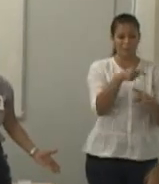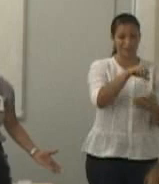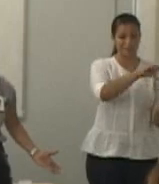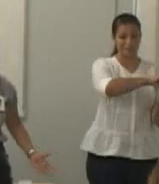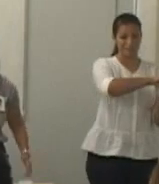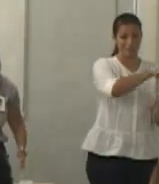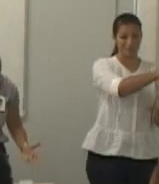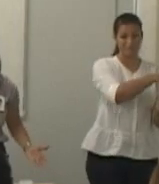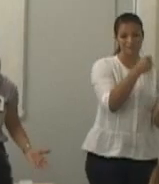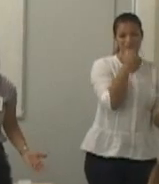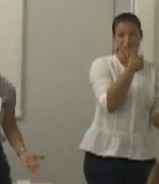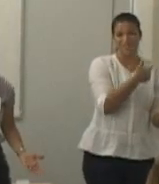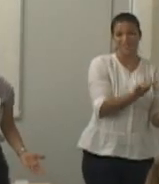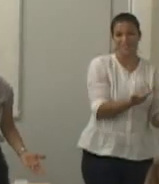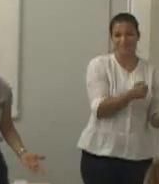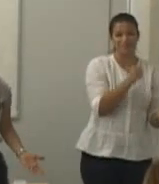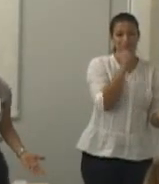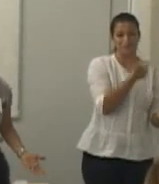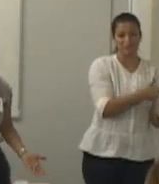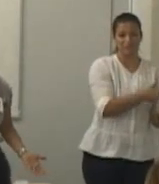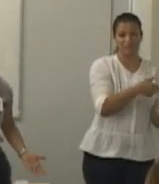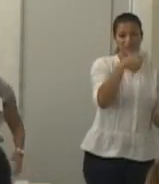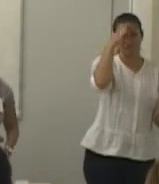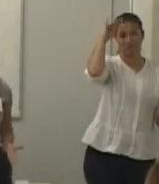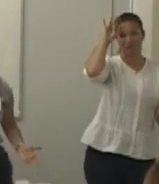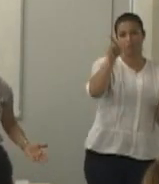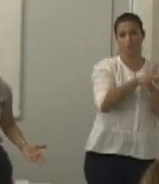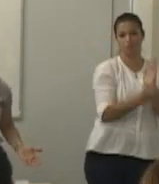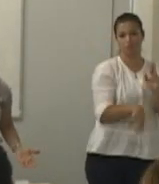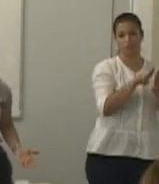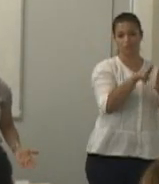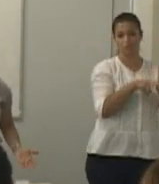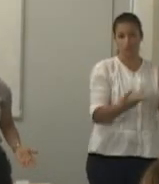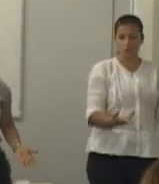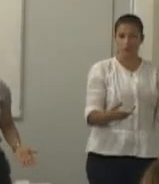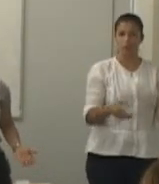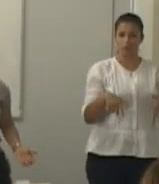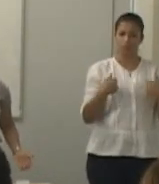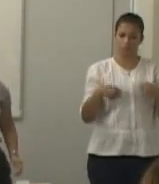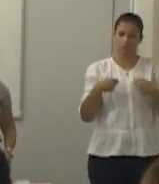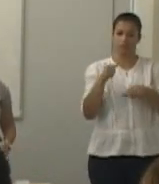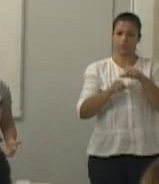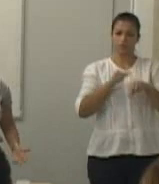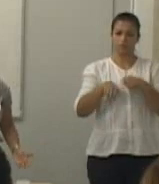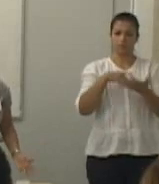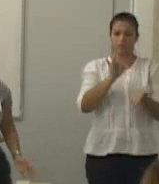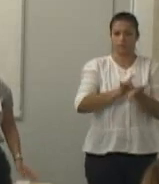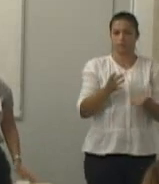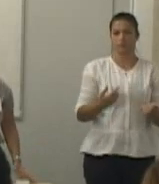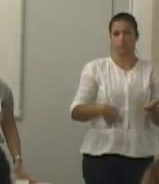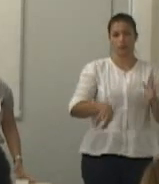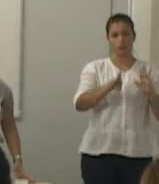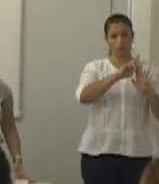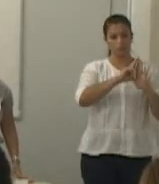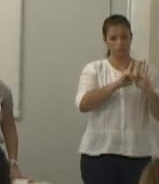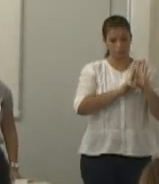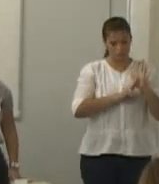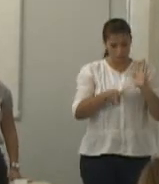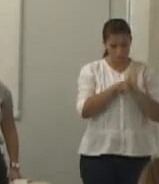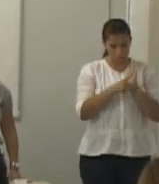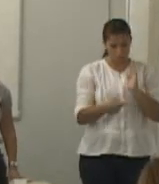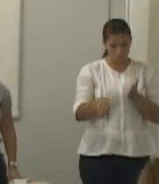não existe não é uma Instância acadêmica na nossa universidade isso tem que mudar o Regimento do